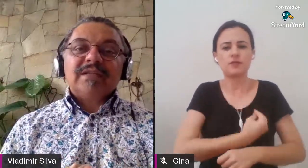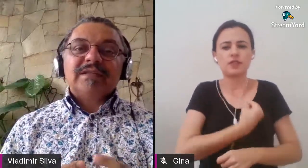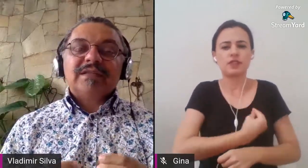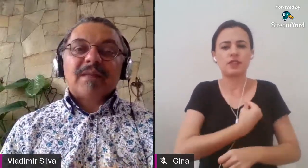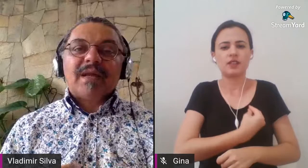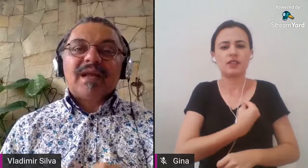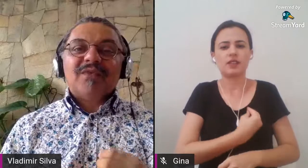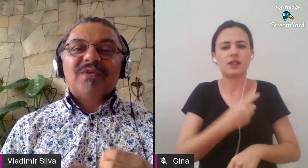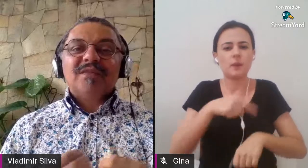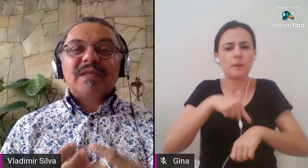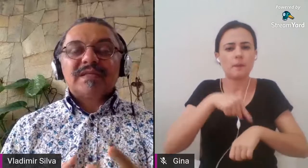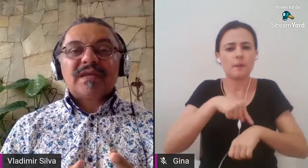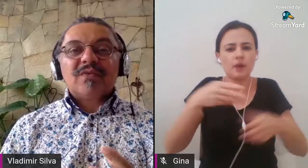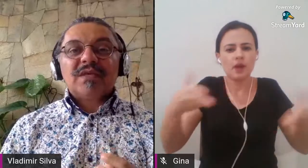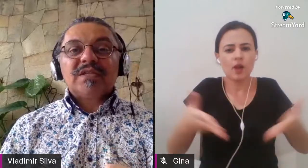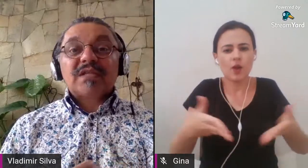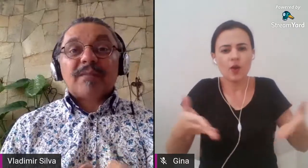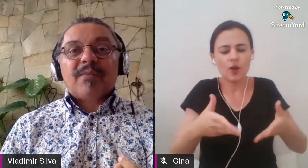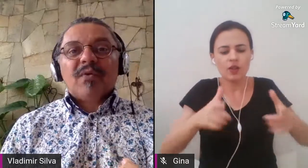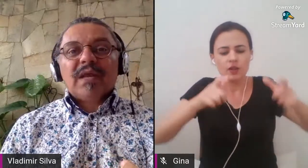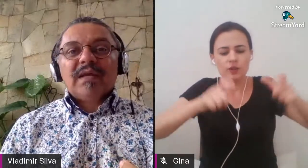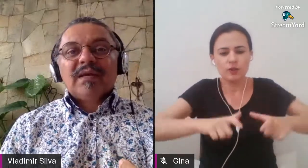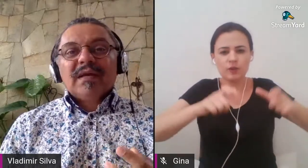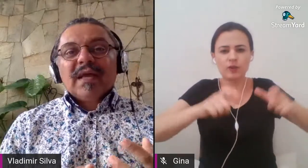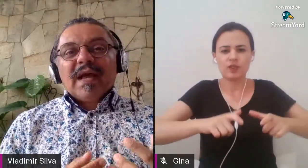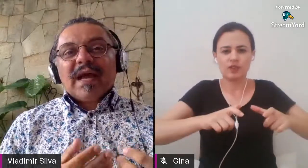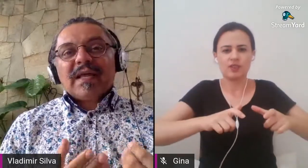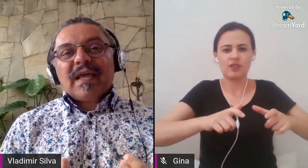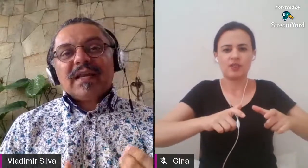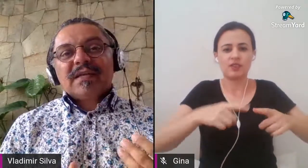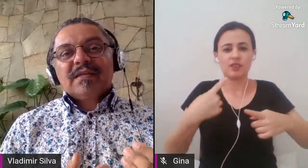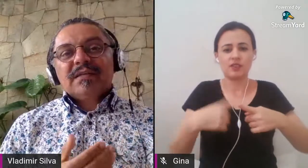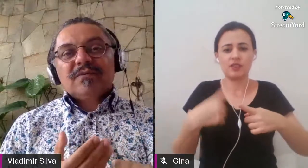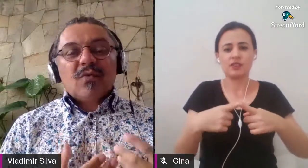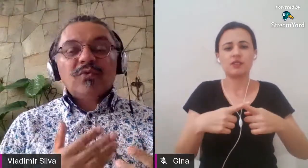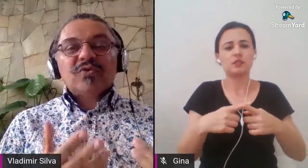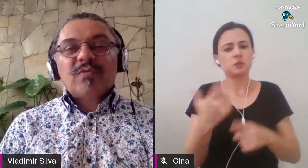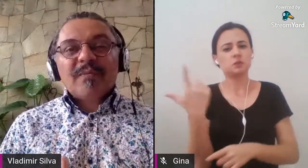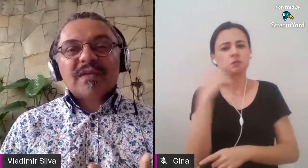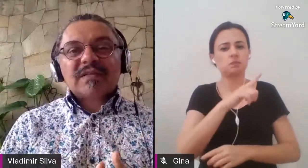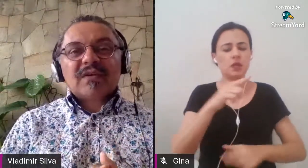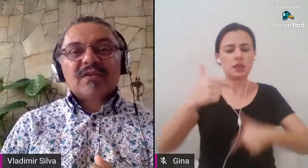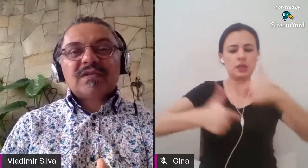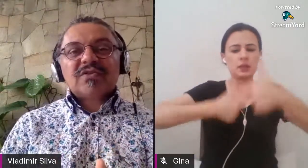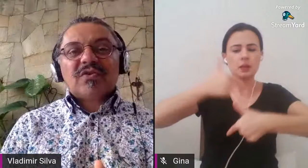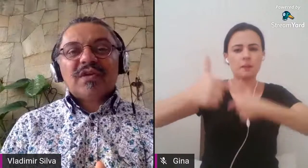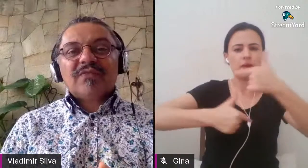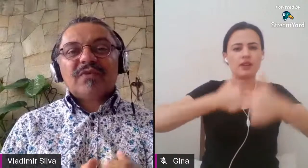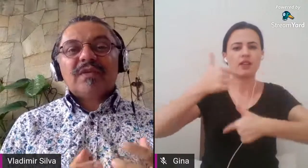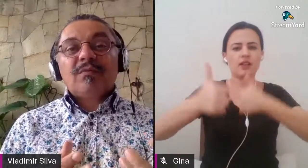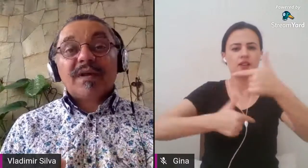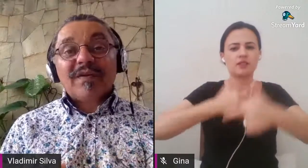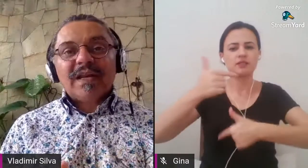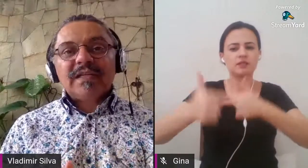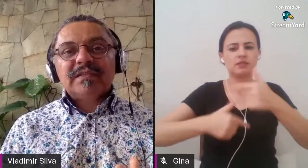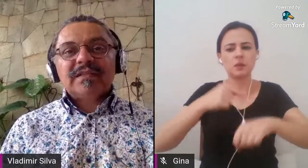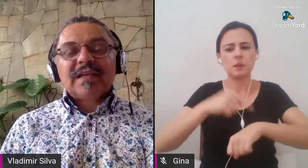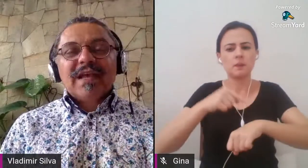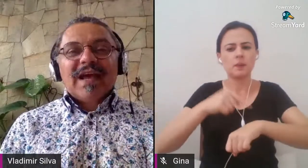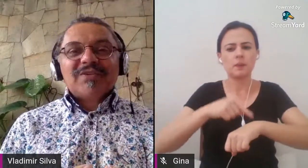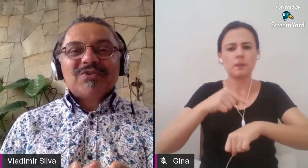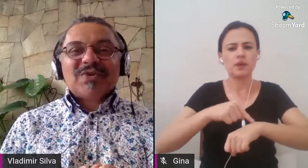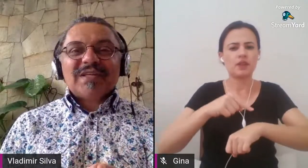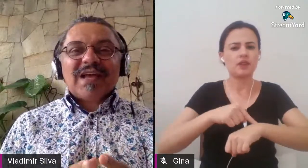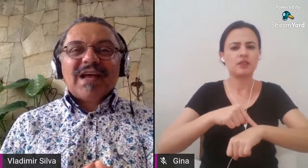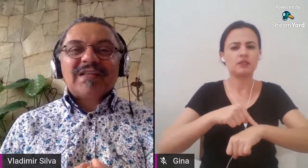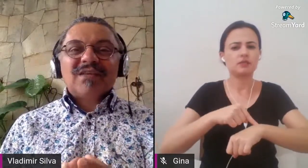a possibilidade de trabalhar numa dimensão que extrapola aquela que em outros momentos da nossa história foi tão